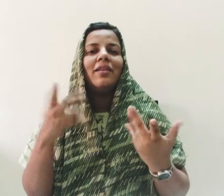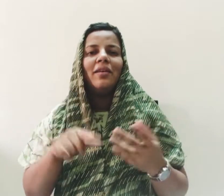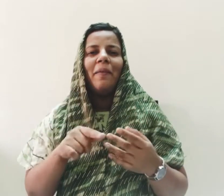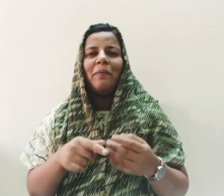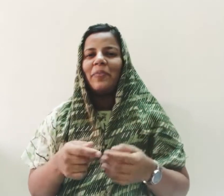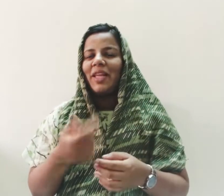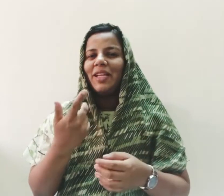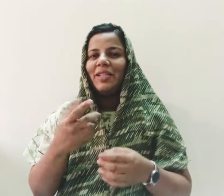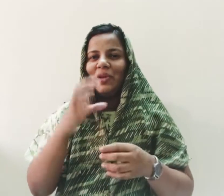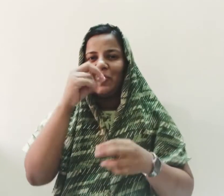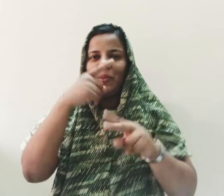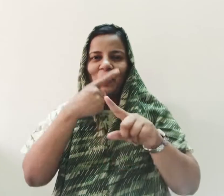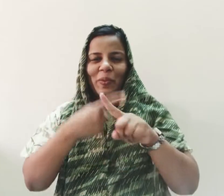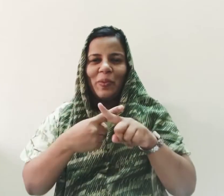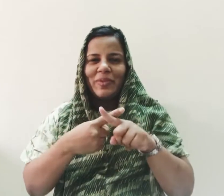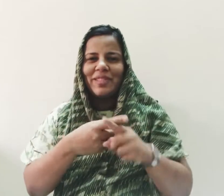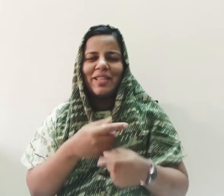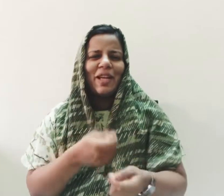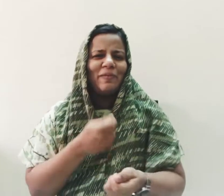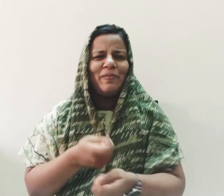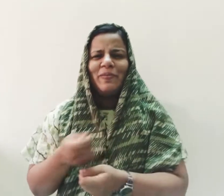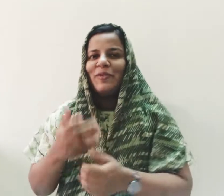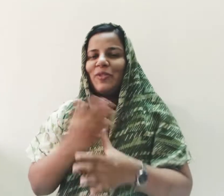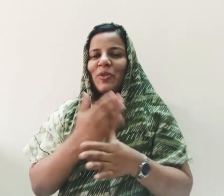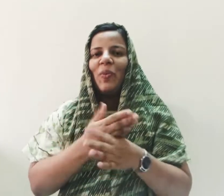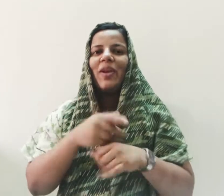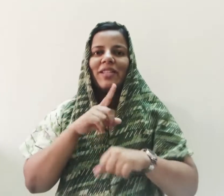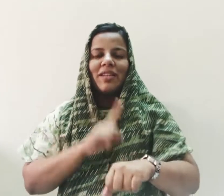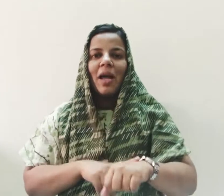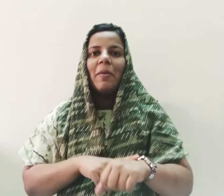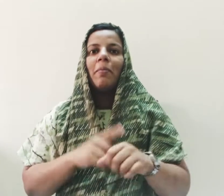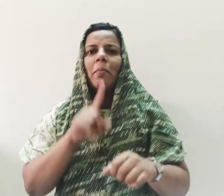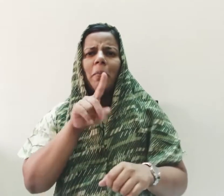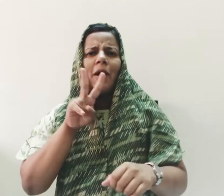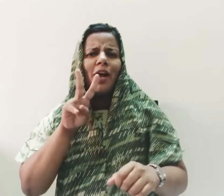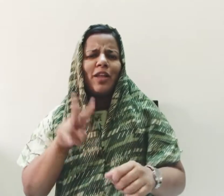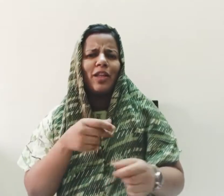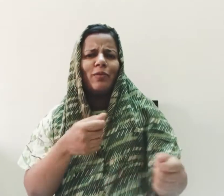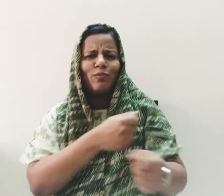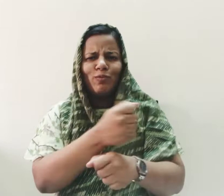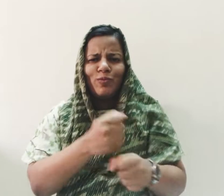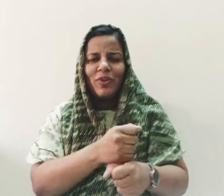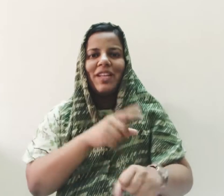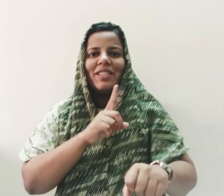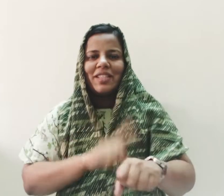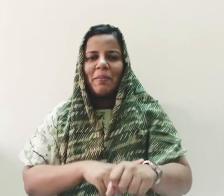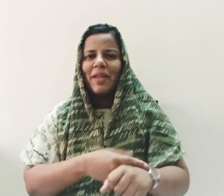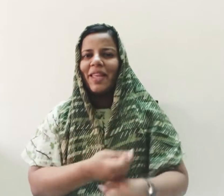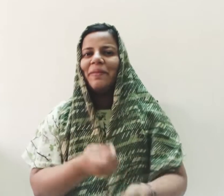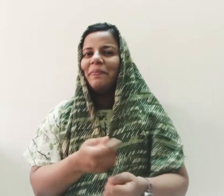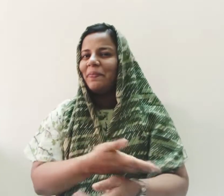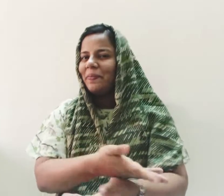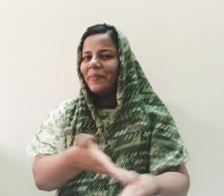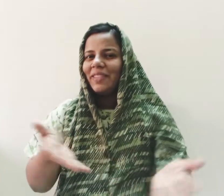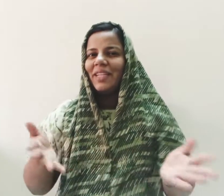പൂട്ടിക്കൊണ്ടിരിക്കുമ്പോഴാണ്. 12 കാളയെ പൂട്ടിക്കൊണ്ടിരിക്കുന്നു. അതിൽ 12 കാളയെ പൂട്ടിക്കൊണ്ടിരിക്കുന്ന, അല്ലെങ്കിൽ 12 കാളയെ